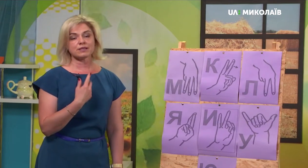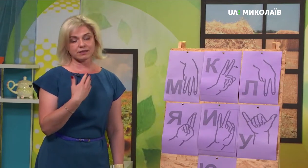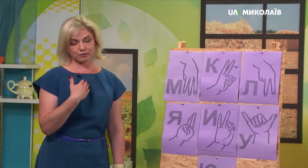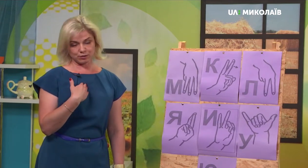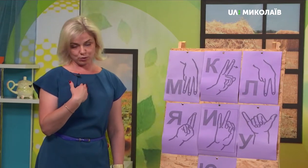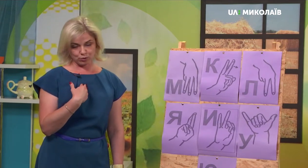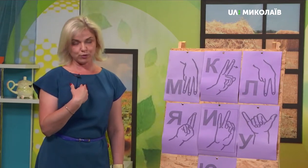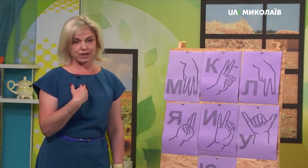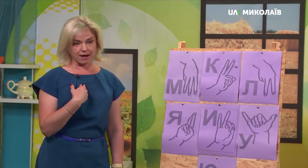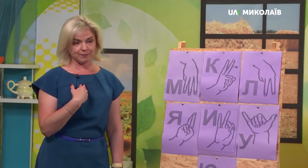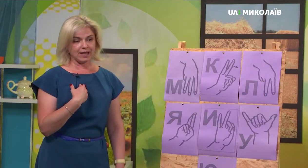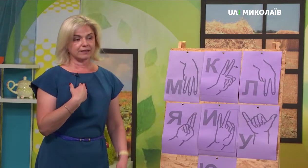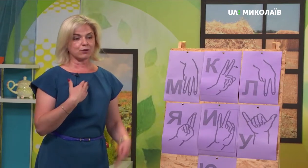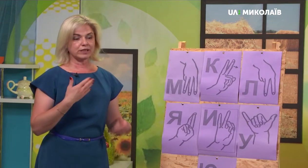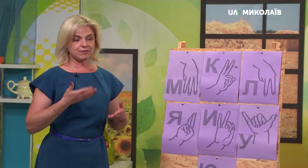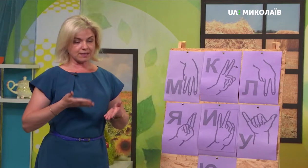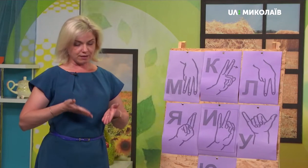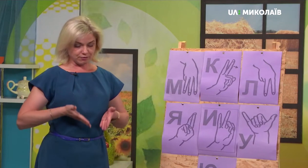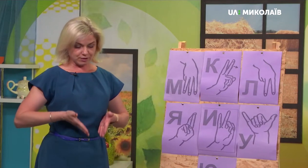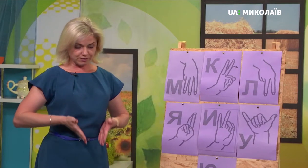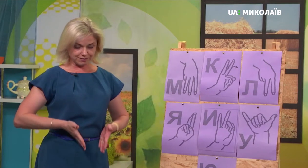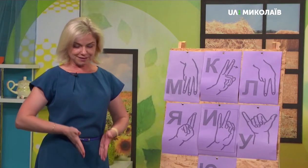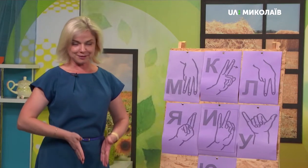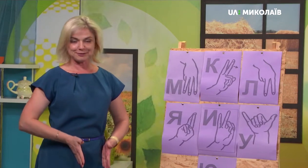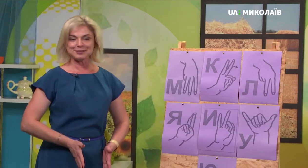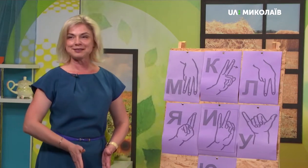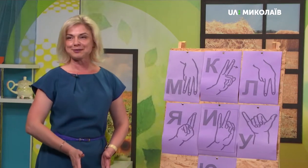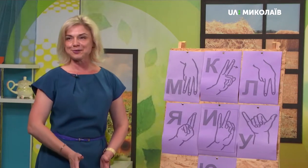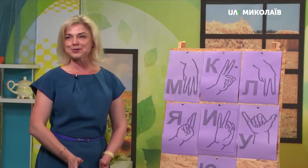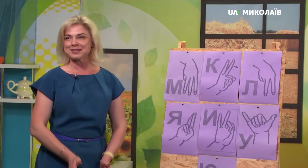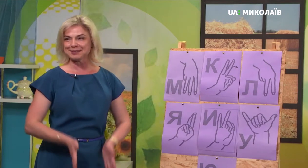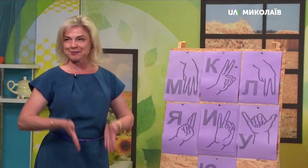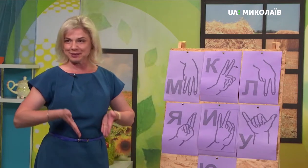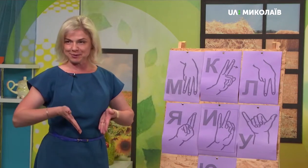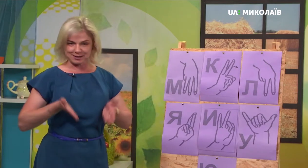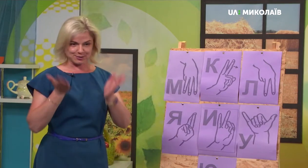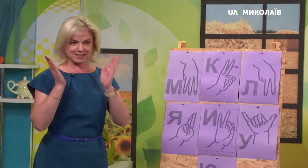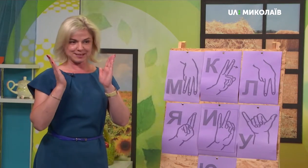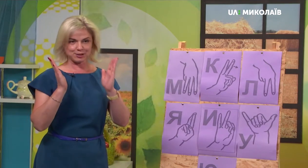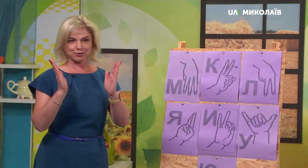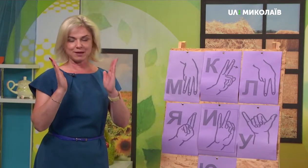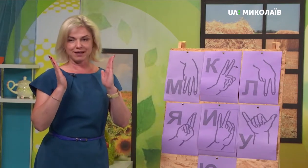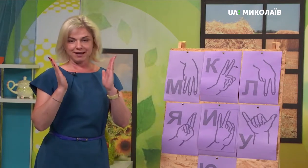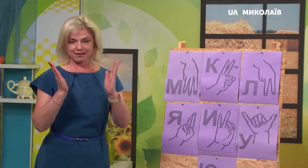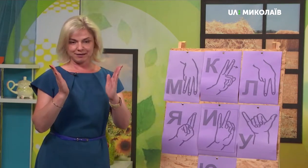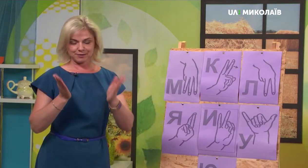показати так рукою я. Народився, від, як дитина народжується, так от і показується, значить, двома